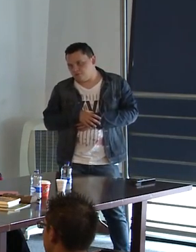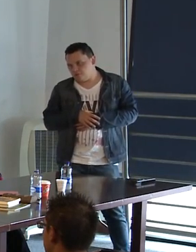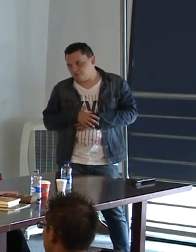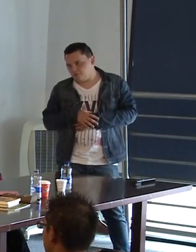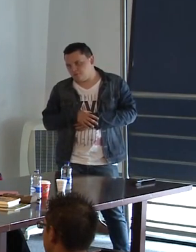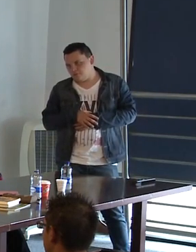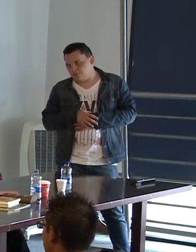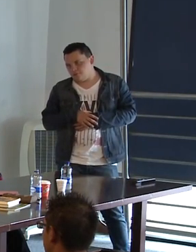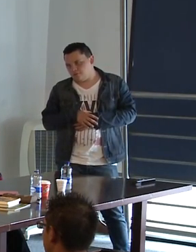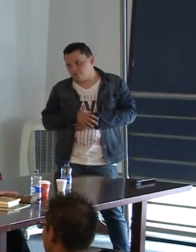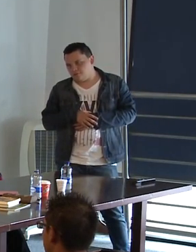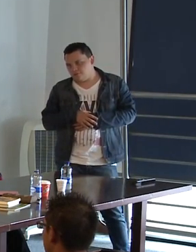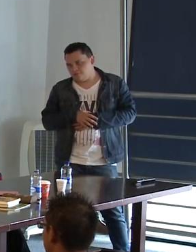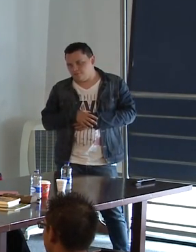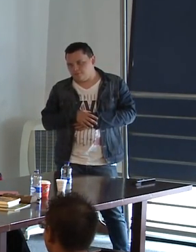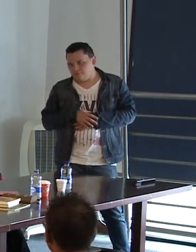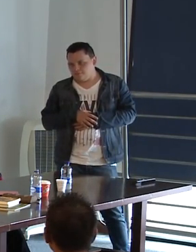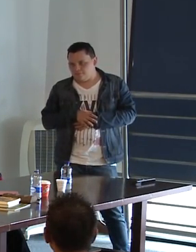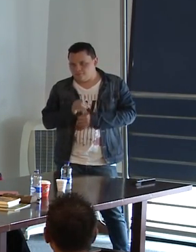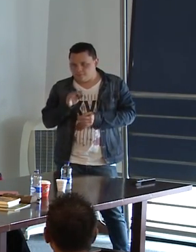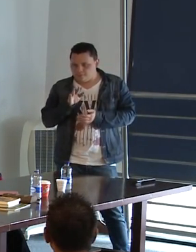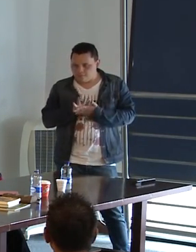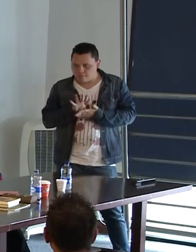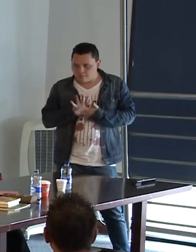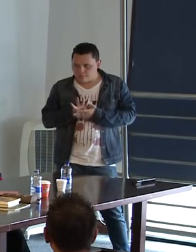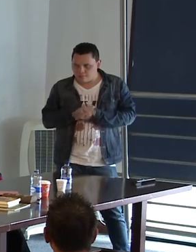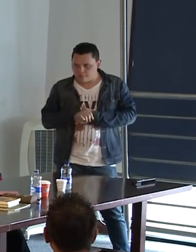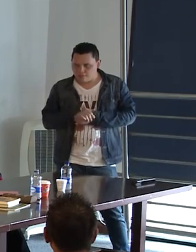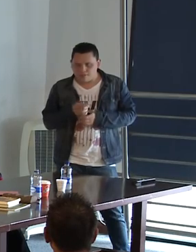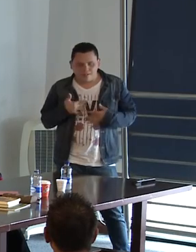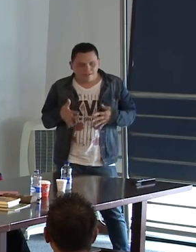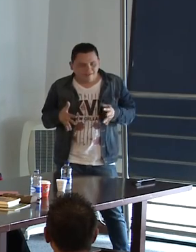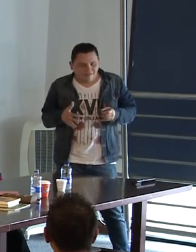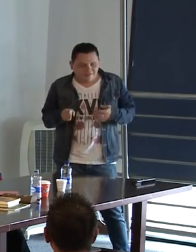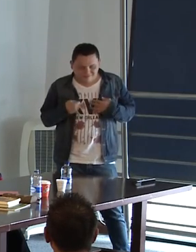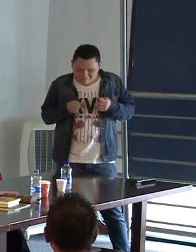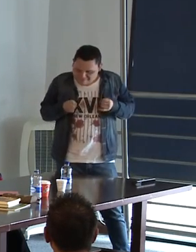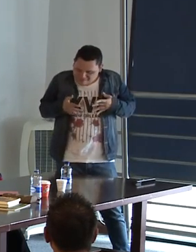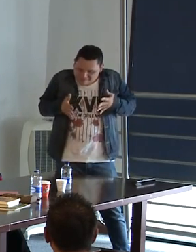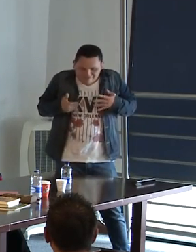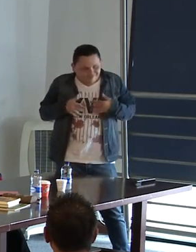Bueno, no, déjame ahí, tranquilo. La emoción me conmueve.